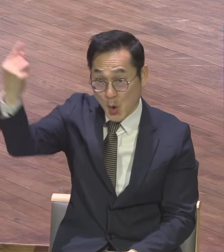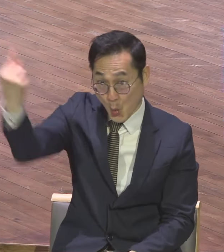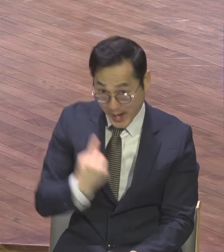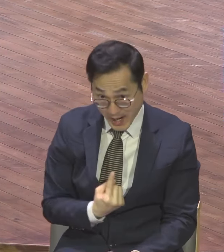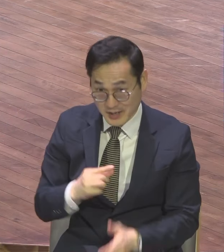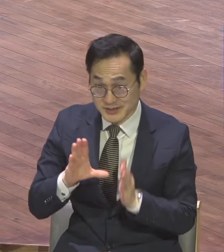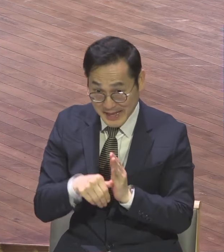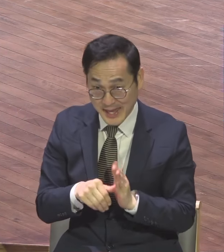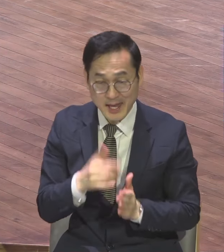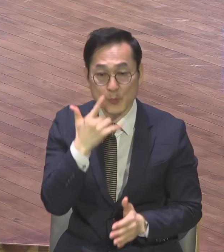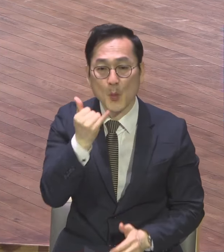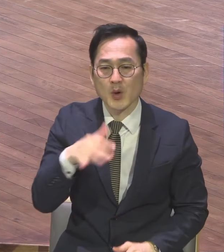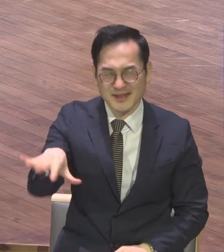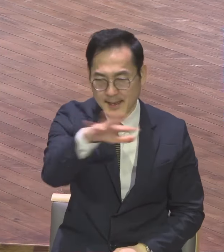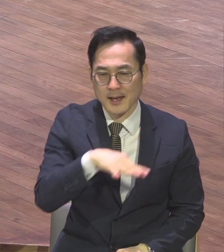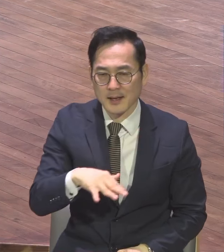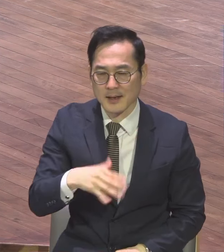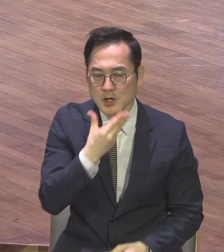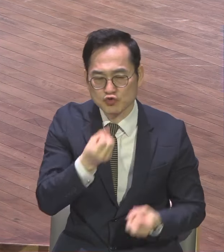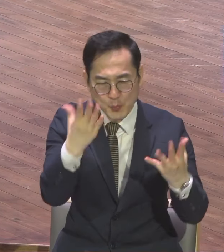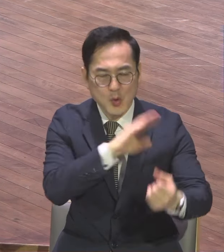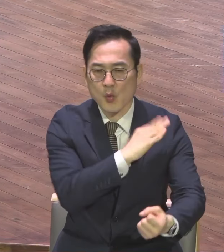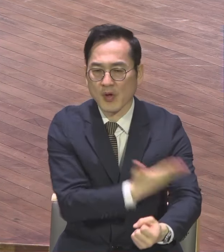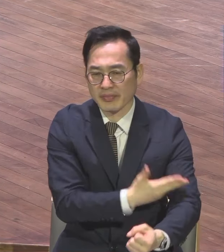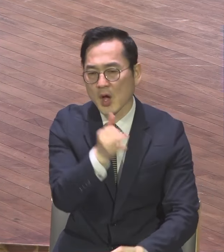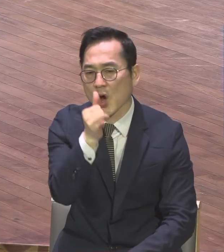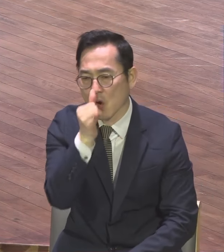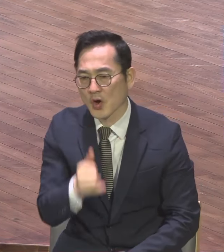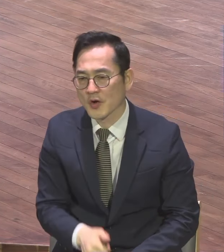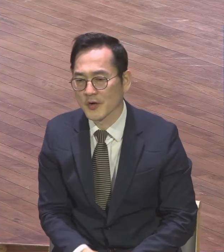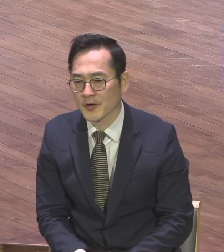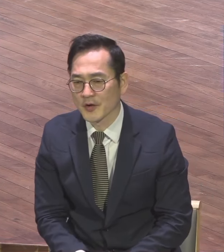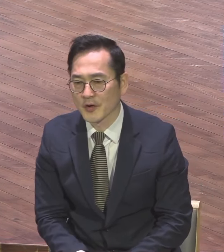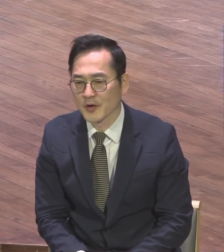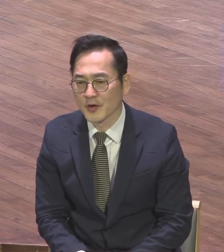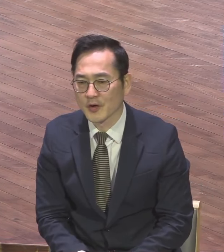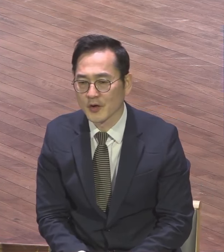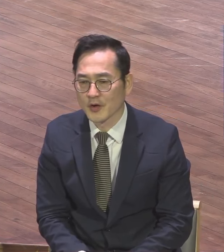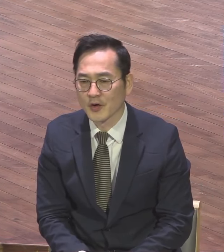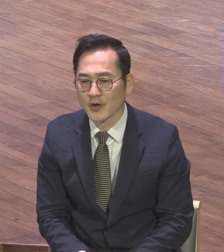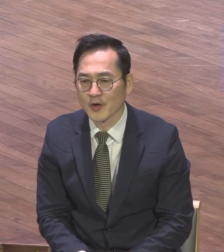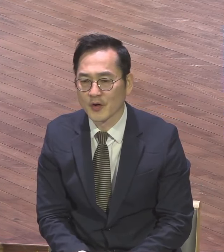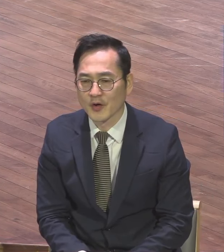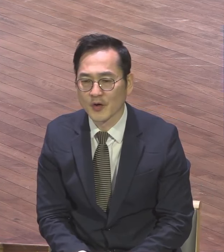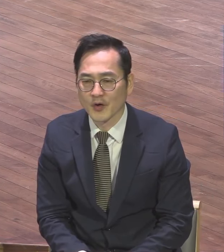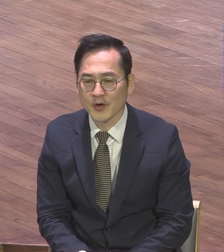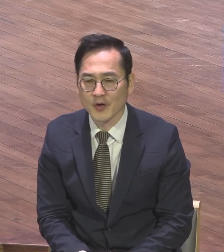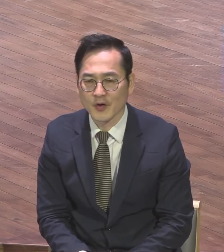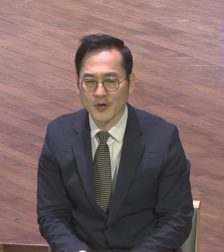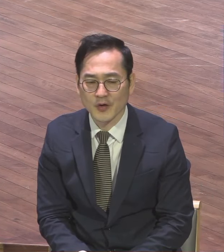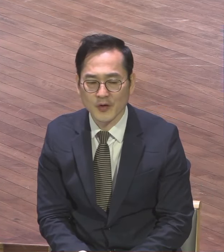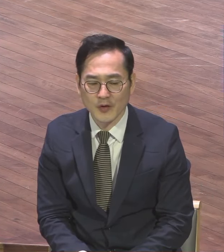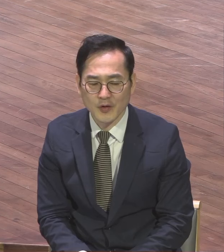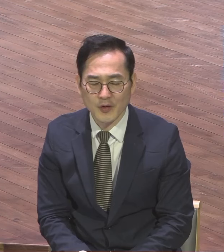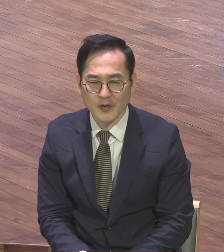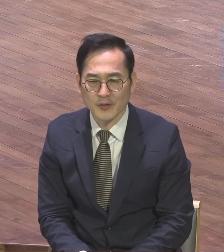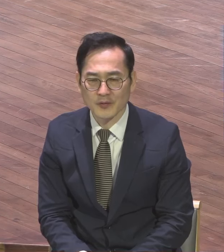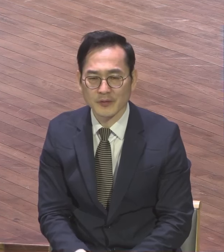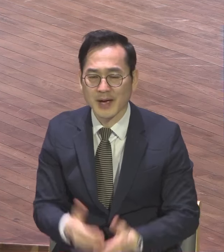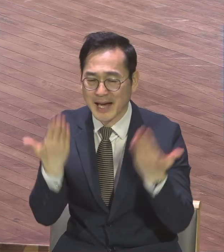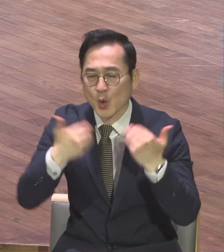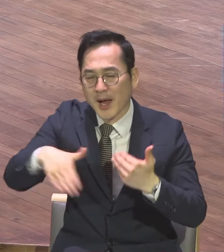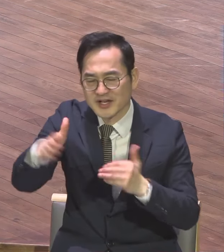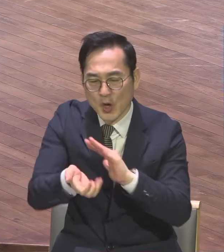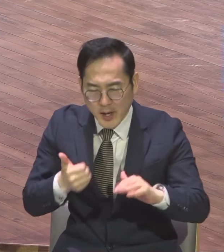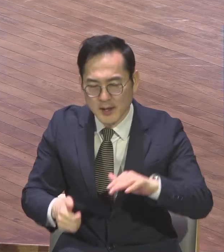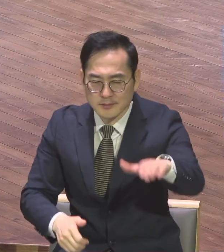지금은 부모도 다 자녀들을 축복해 줄 수 있어요. 부모들. 그래서 학교 가기 전에 아이의 머리에 손을 얹고 축복